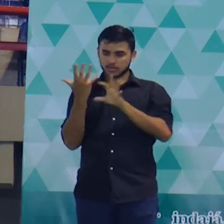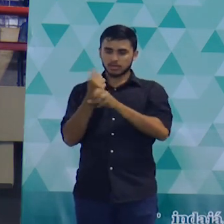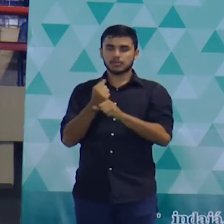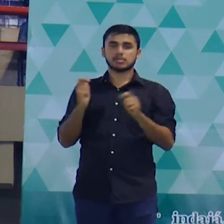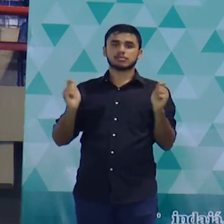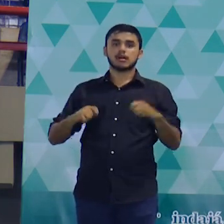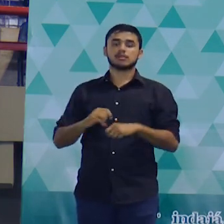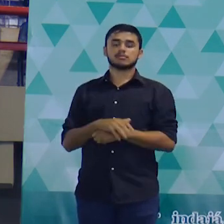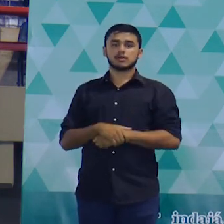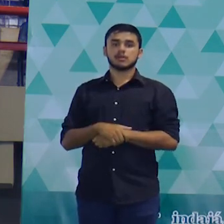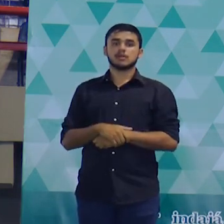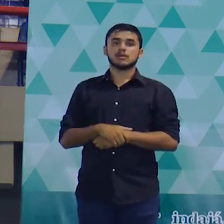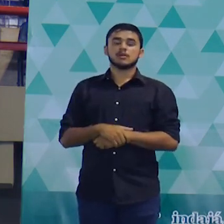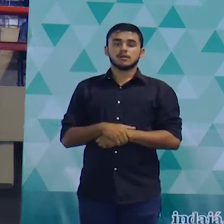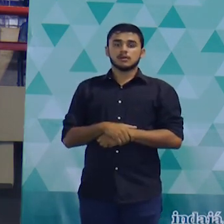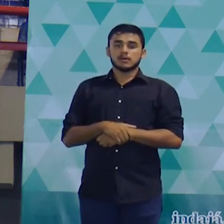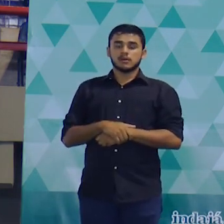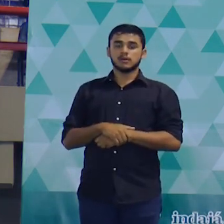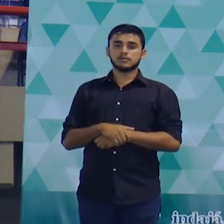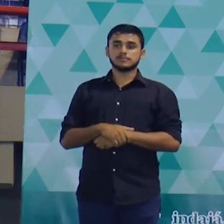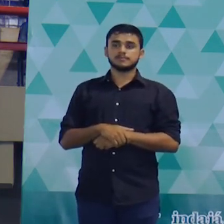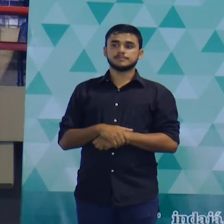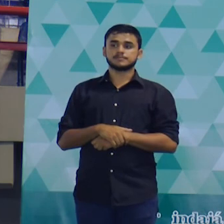A questão diz mais ou menos o seguinte.